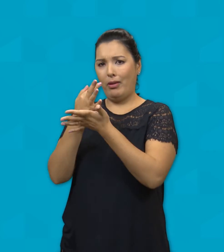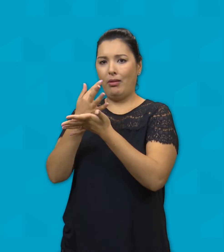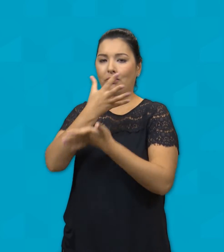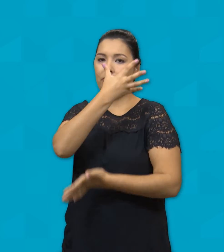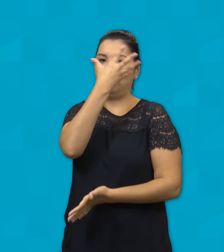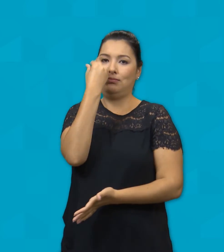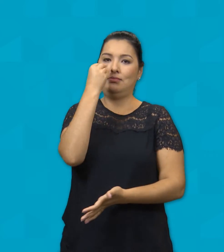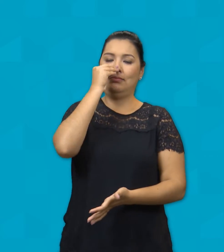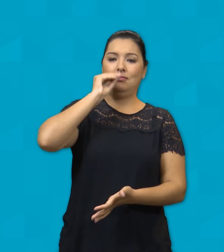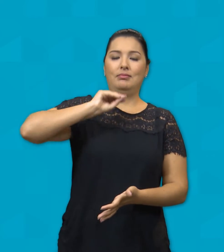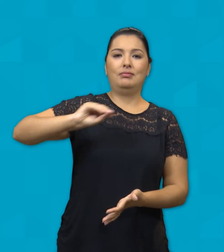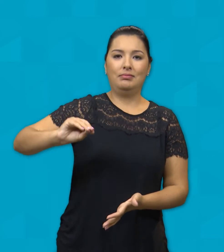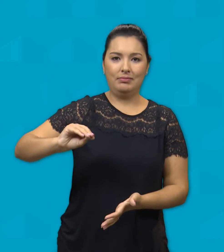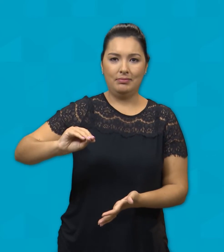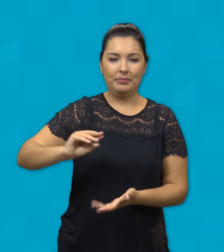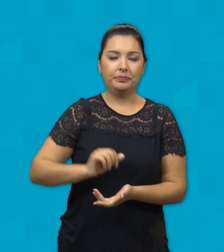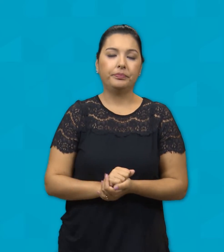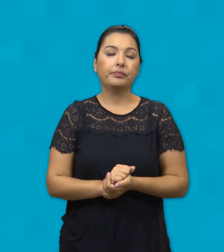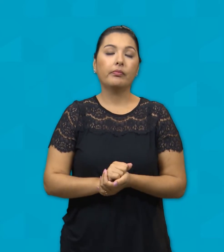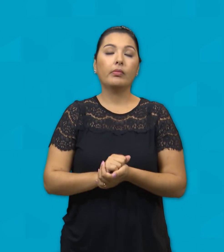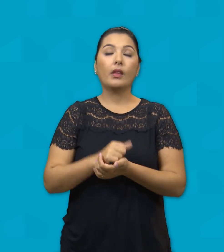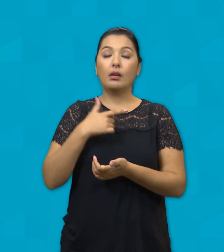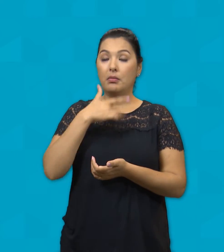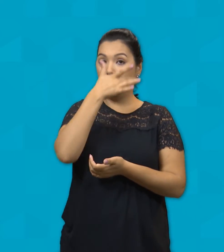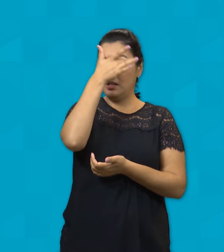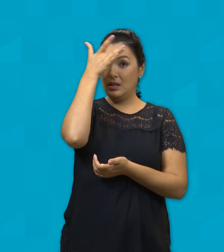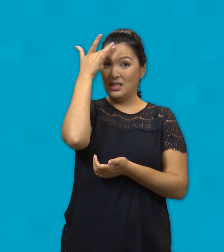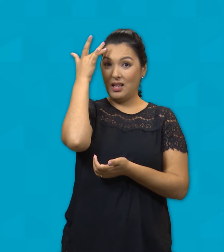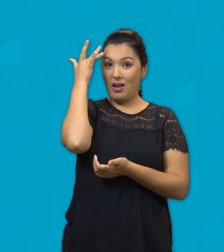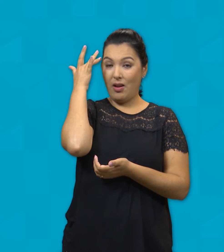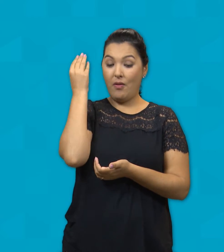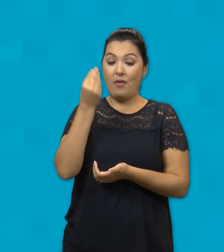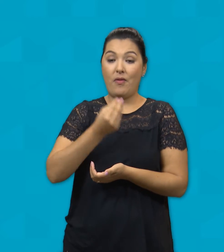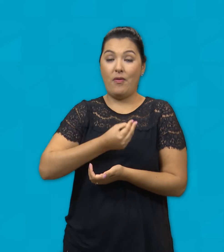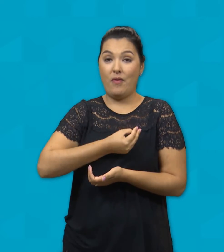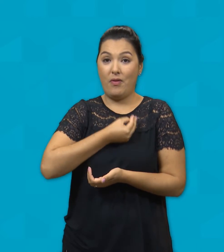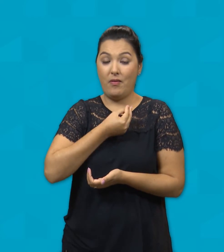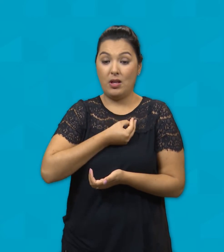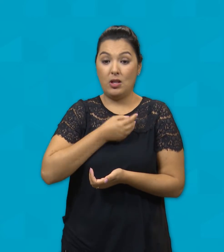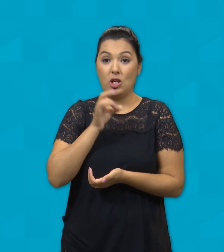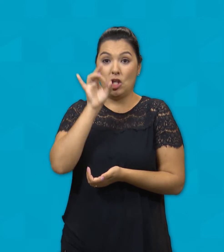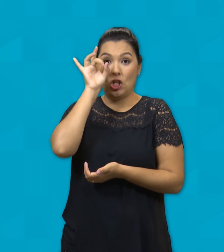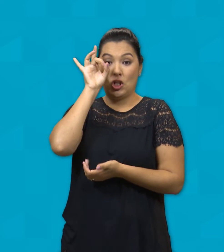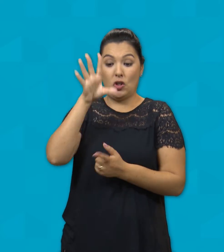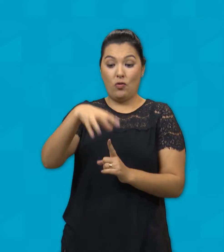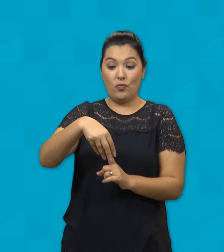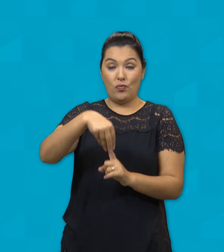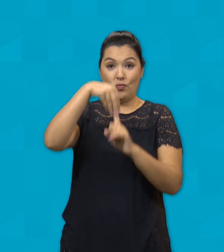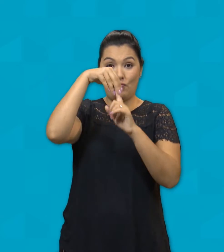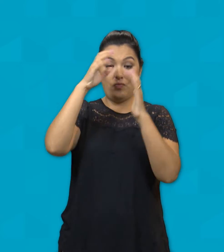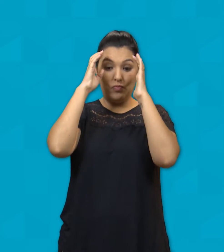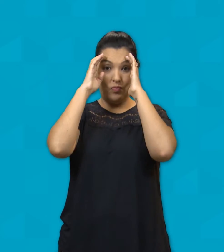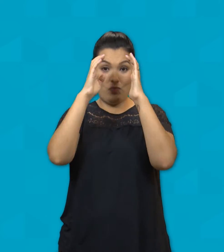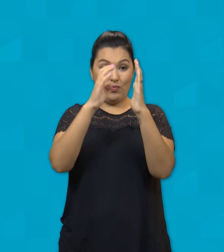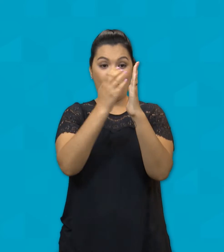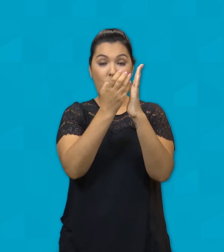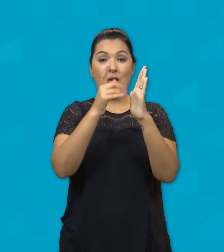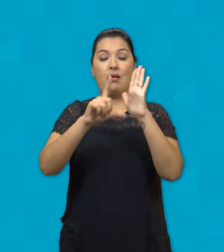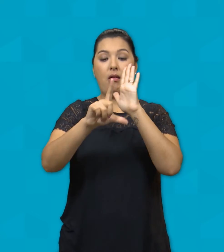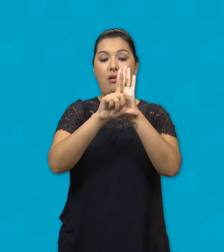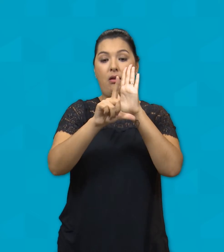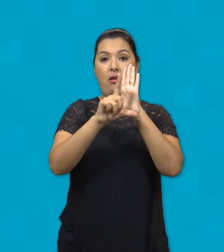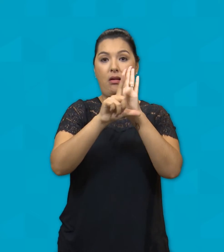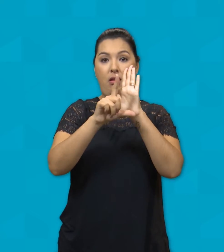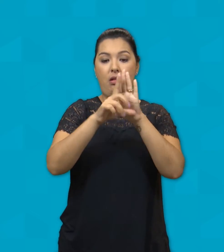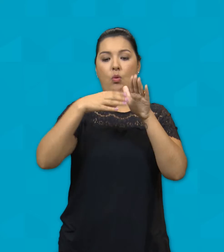de Deus. Quando as pessoas vivem unicamente em função de cumprir leis e